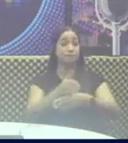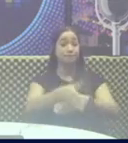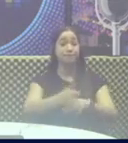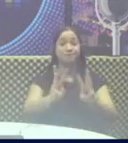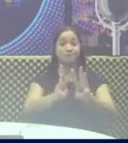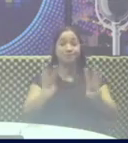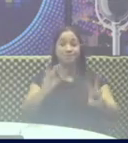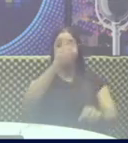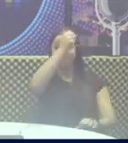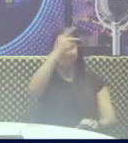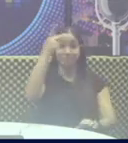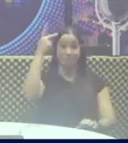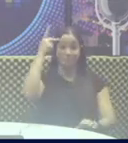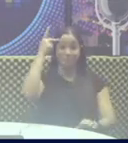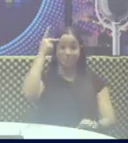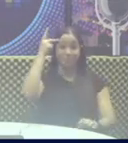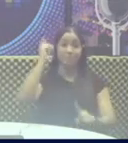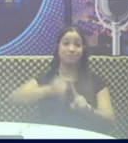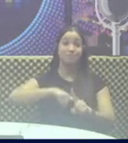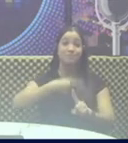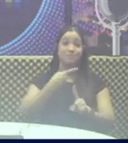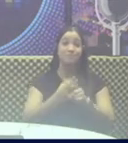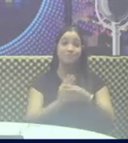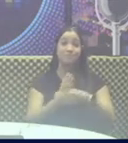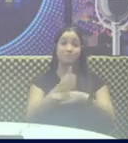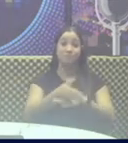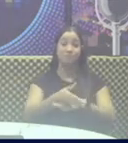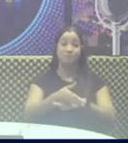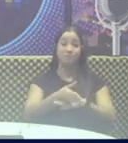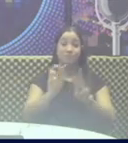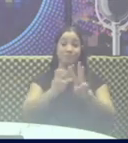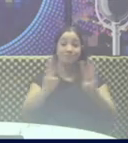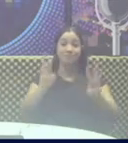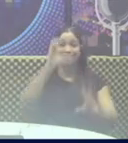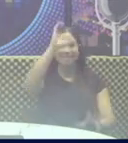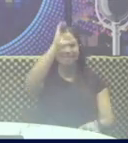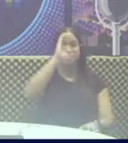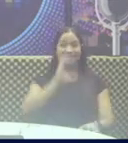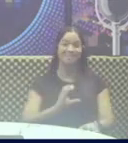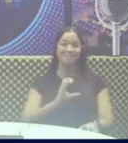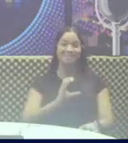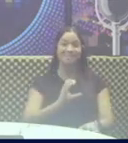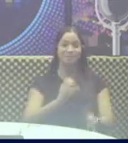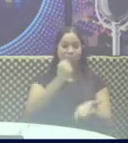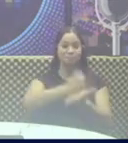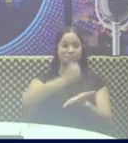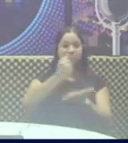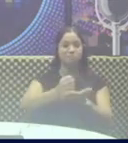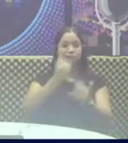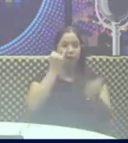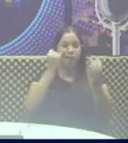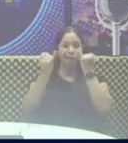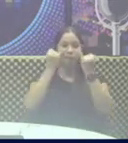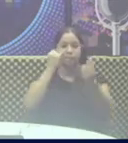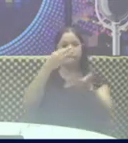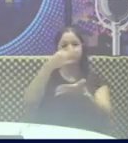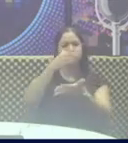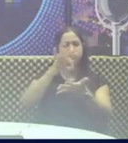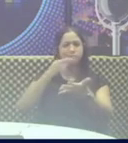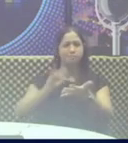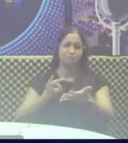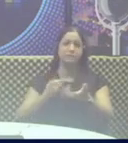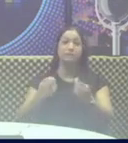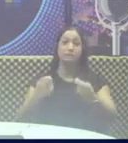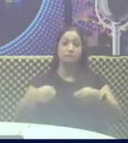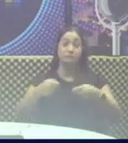o site da Prefeitura, o portal da Prefeitura, entrar no portal do cidadão e atualizar seus dados cadastrais. Devem